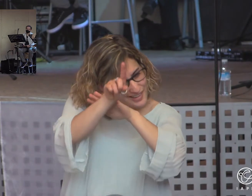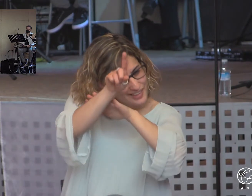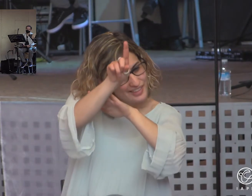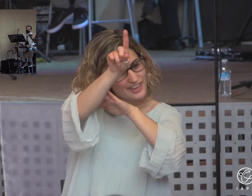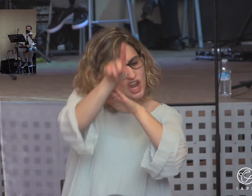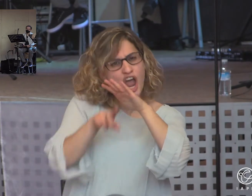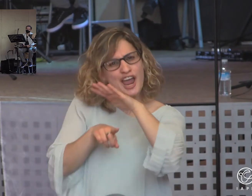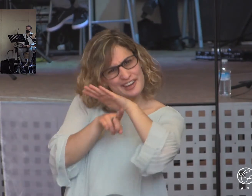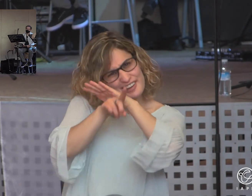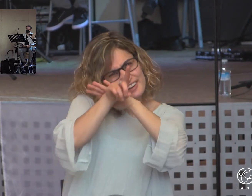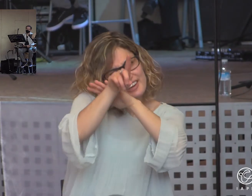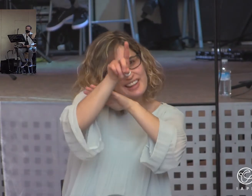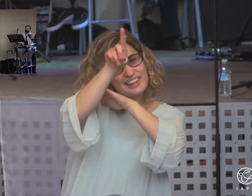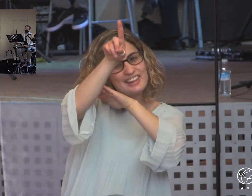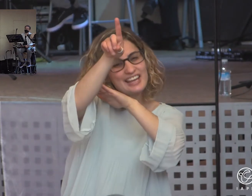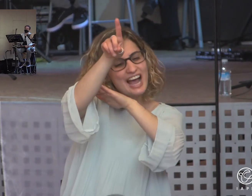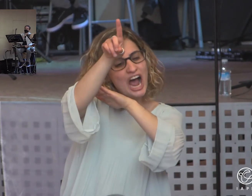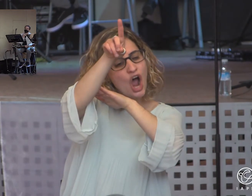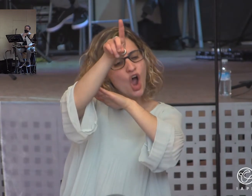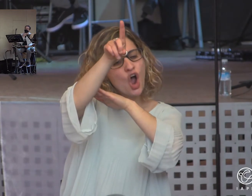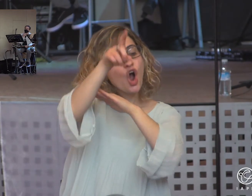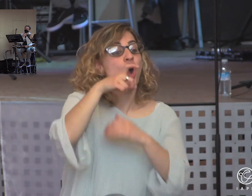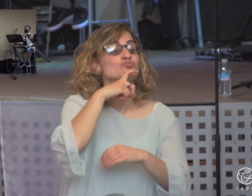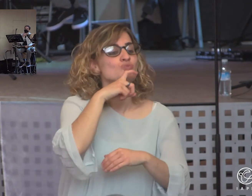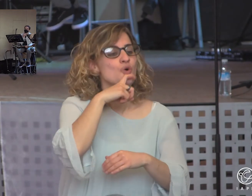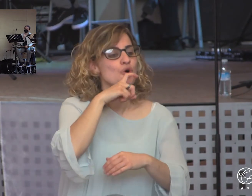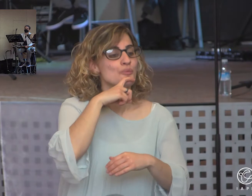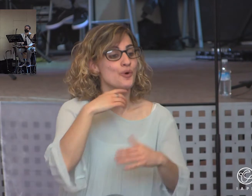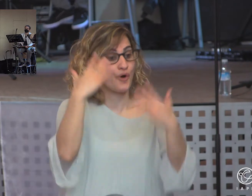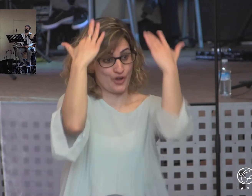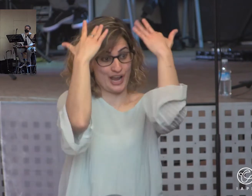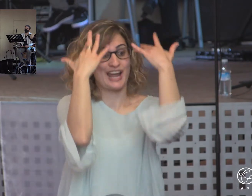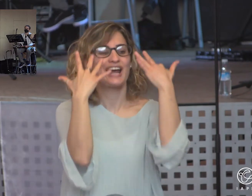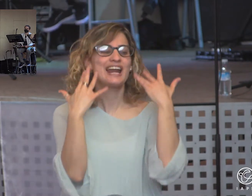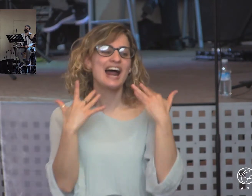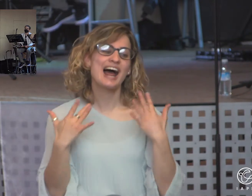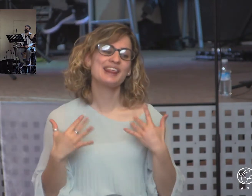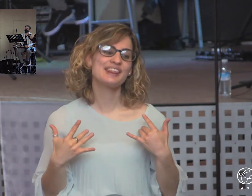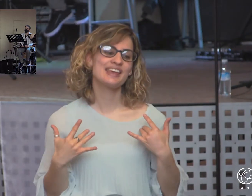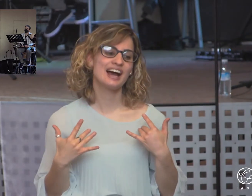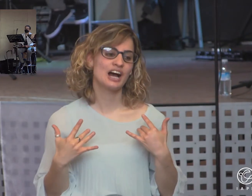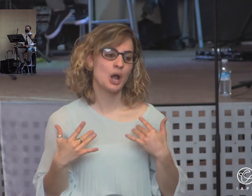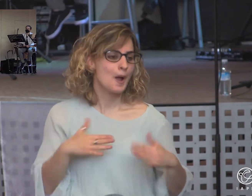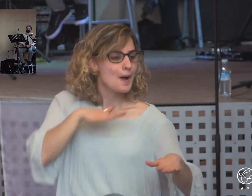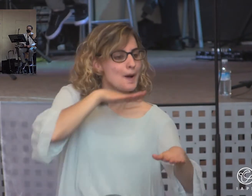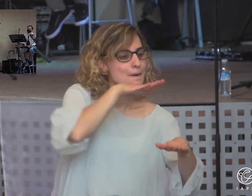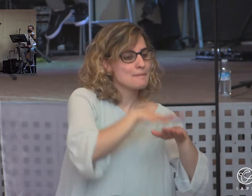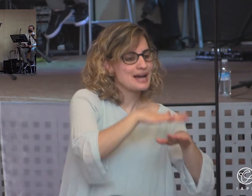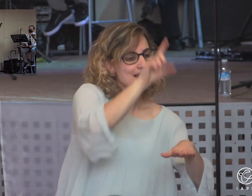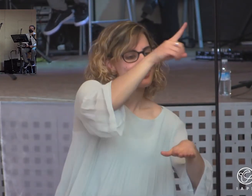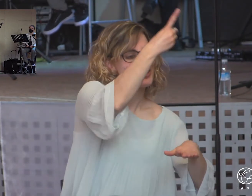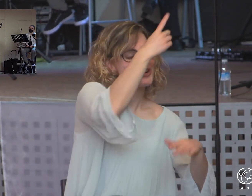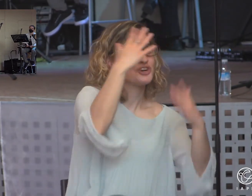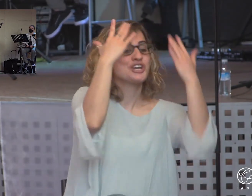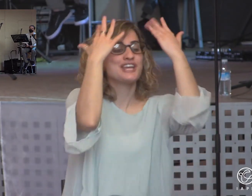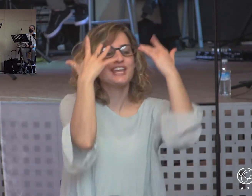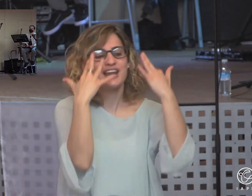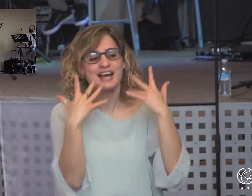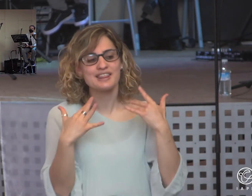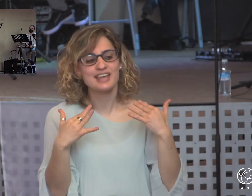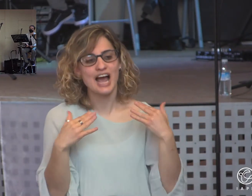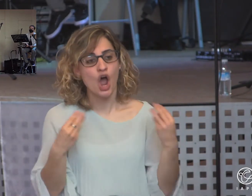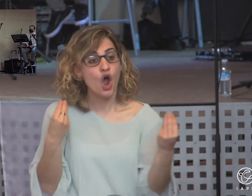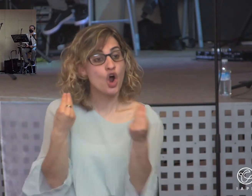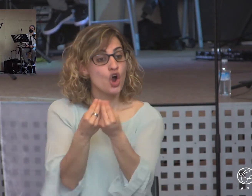Y crecía en gracia para con Dios y los hombres. Primera